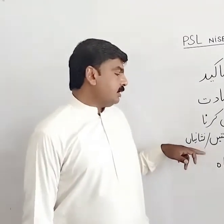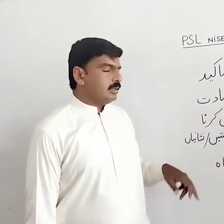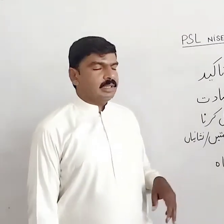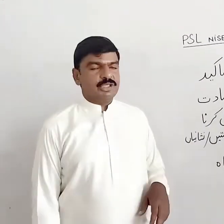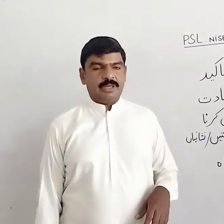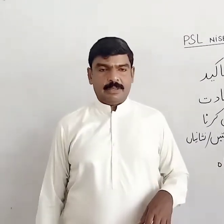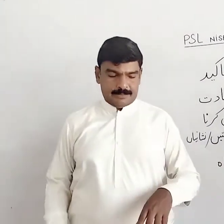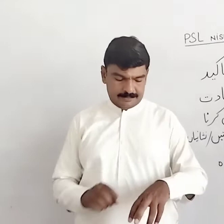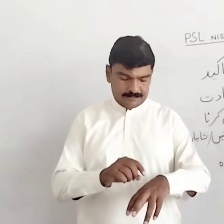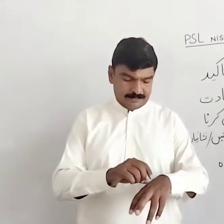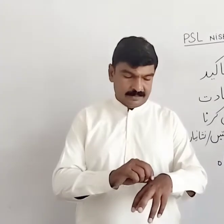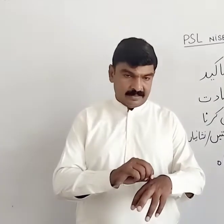علامتیں یا نشانیاں،